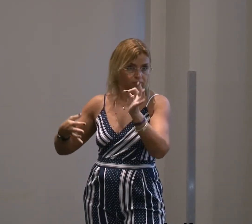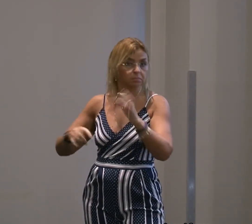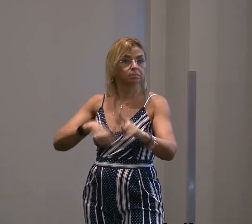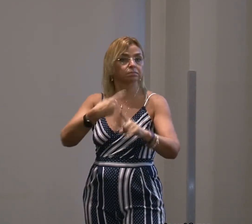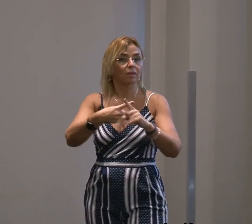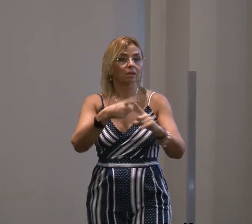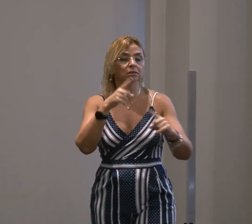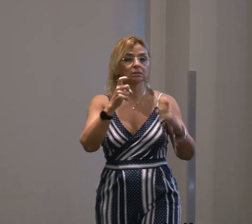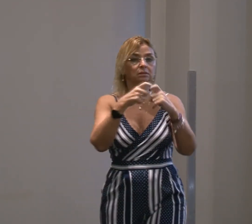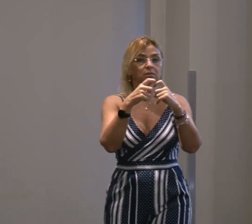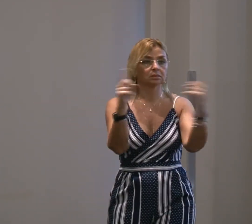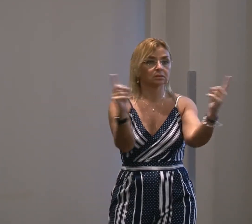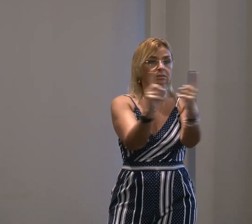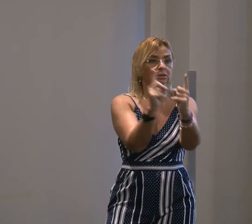vai fazer.